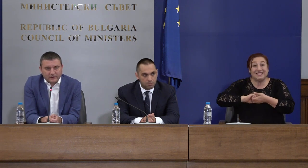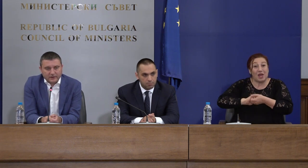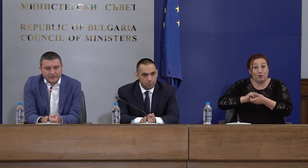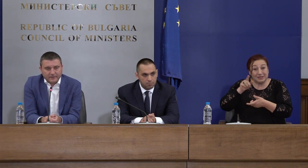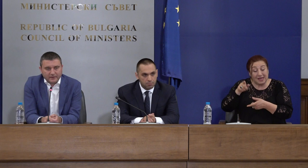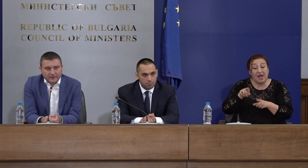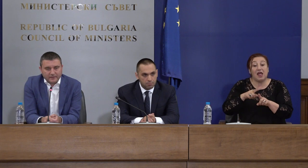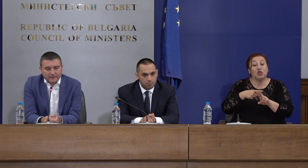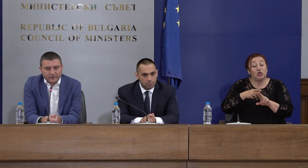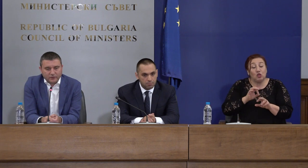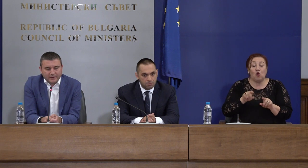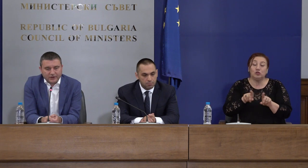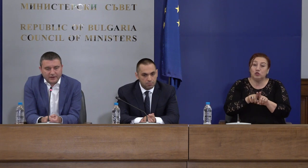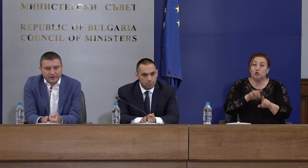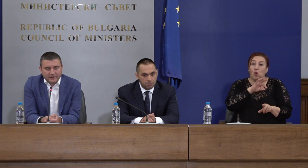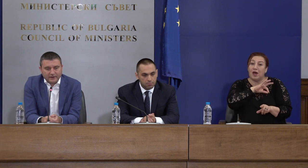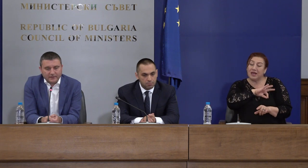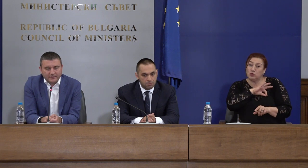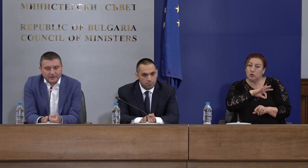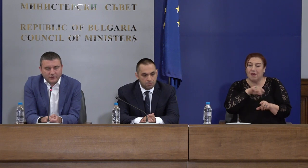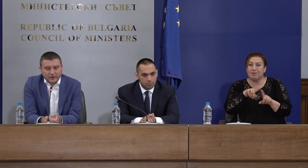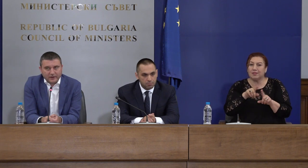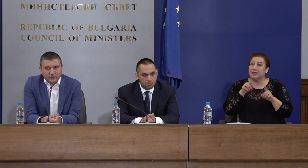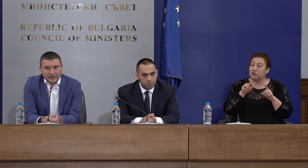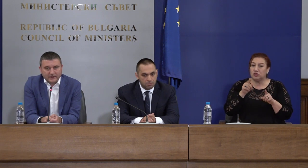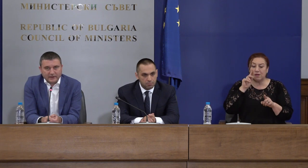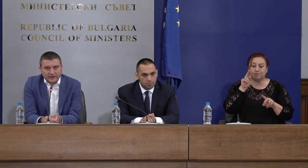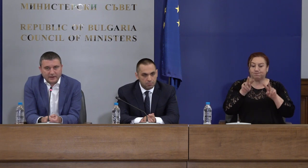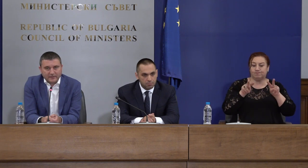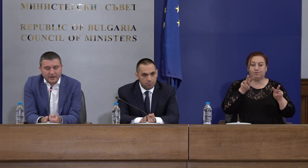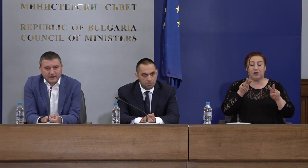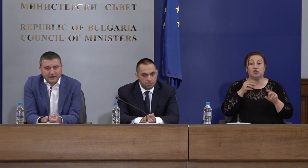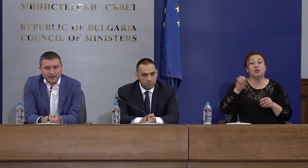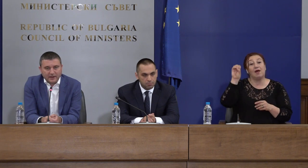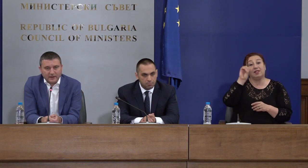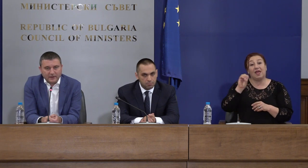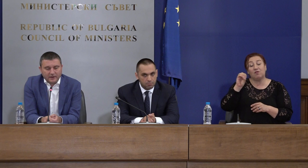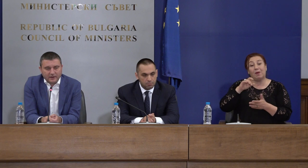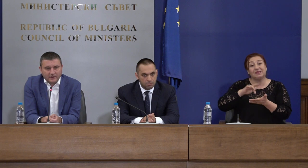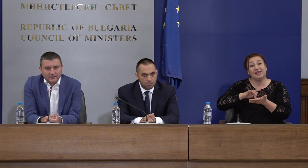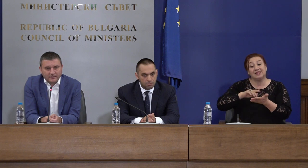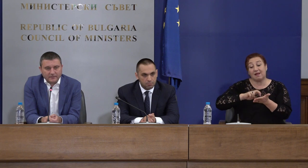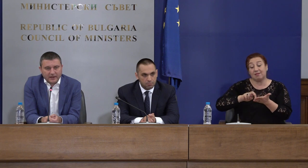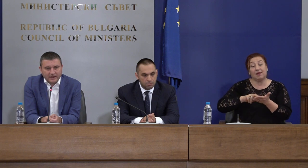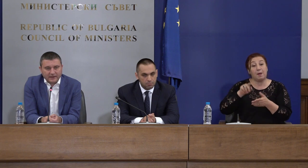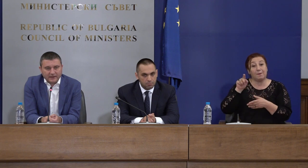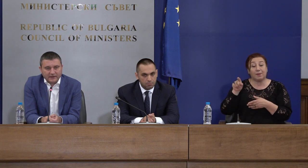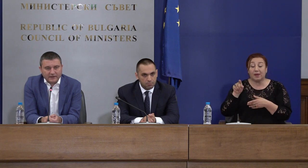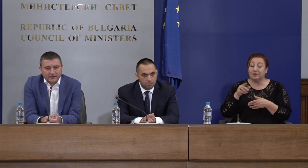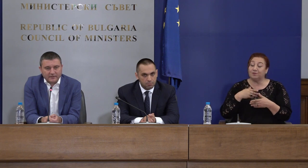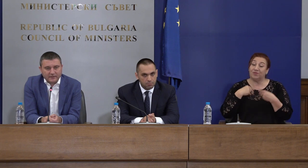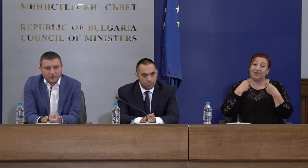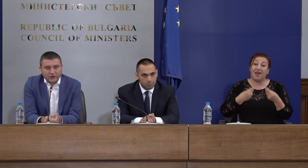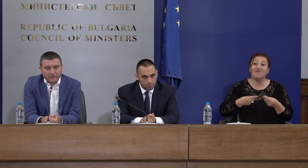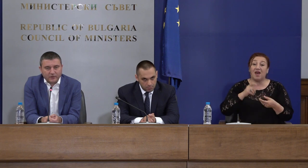от това, че надзорът на Европейската централна банка е гаранция